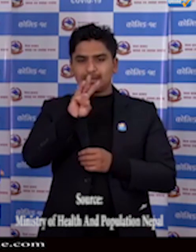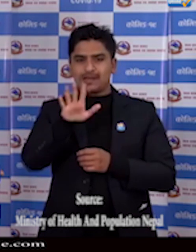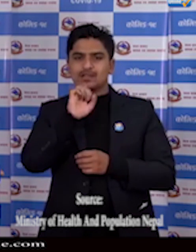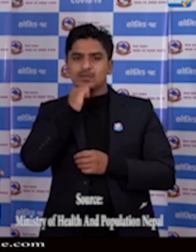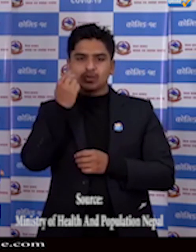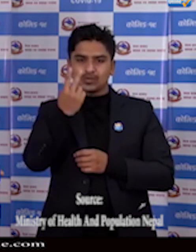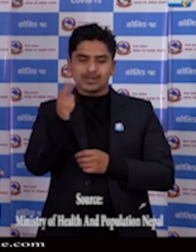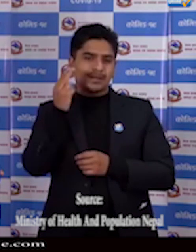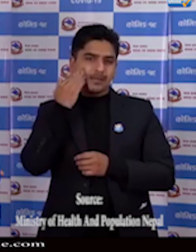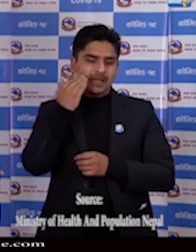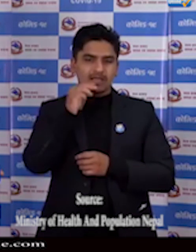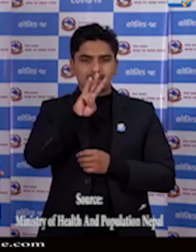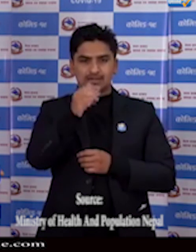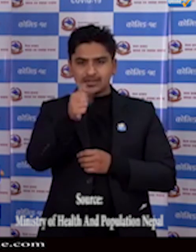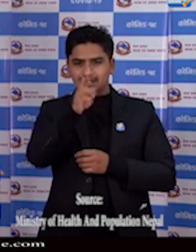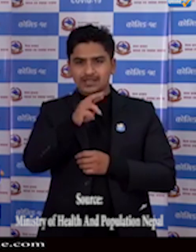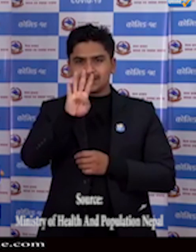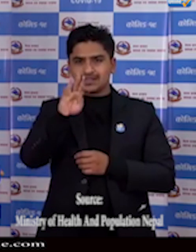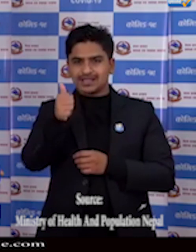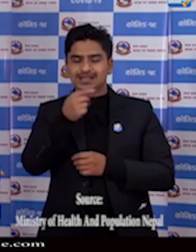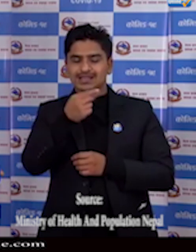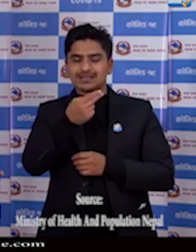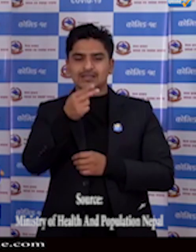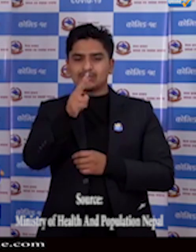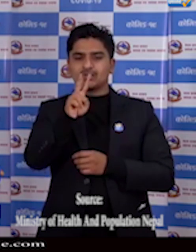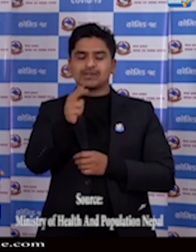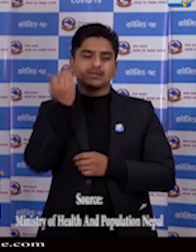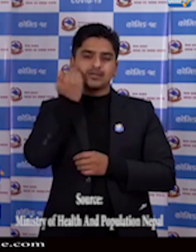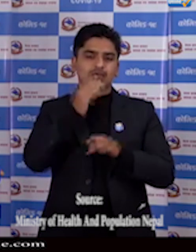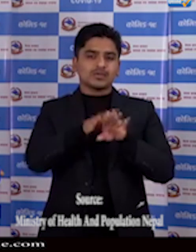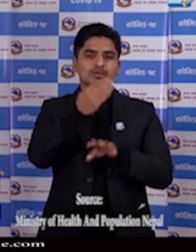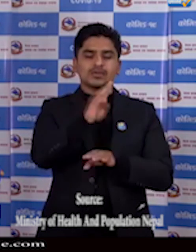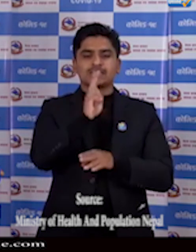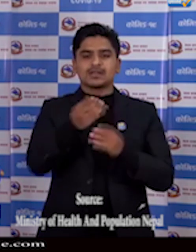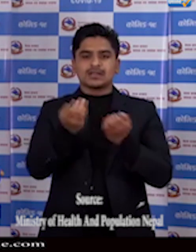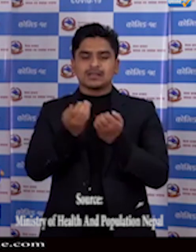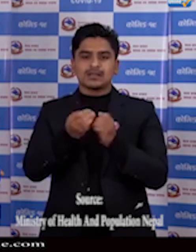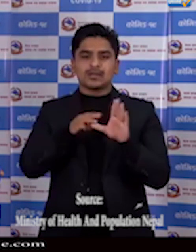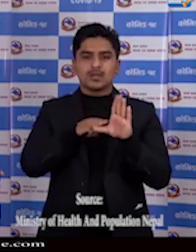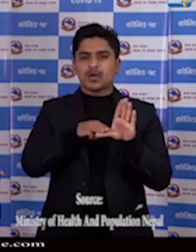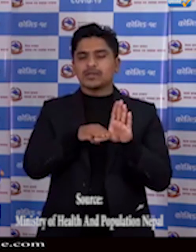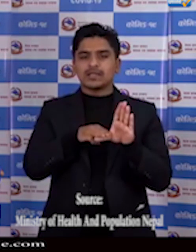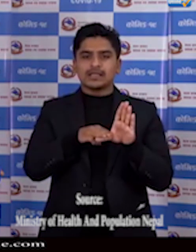31 र 35 वर्षीय 2 जना महिला र 36 र 46 वर्षीय पुरुषहरू हुनुहुन्छ। त्यसै गरी महोत्तरी